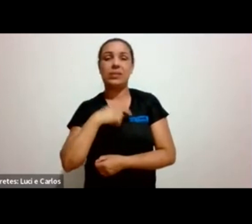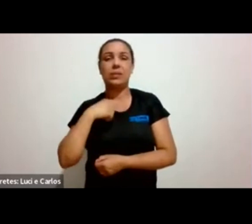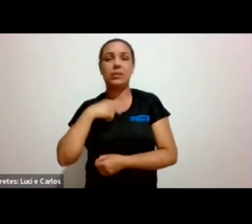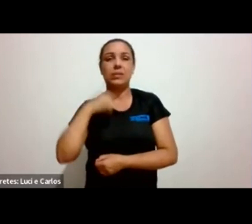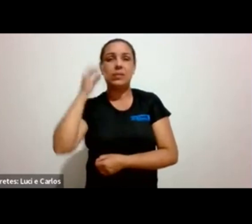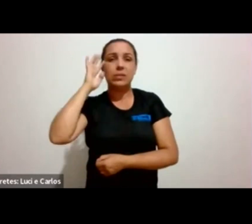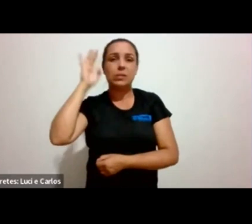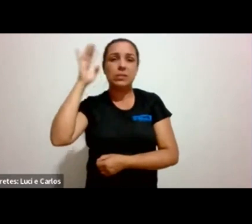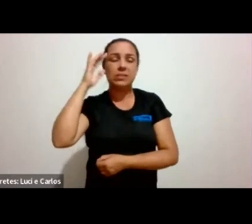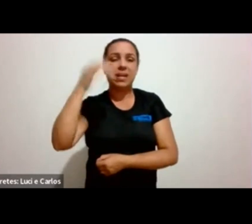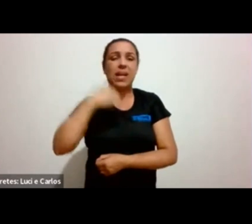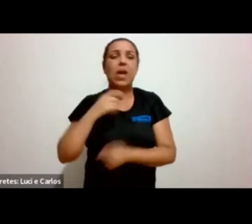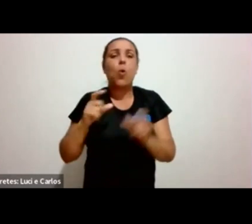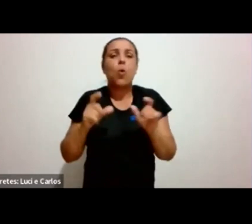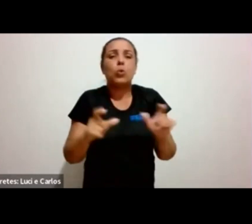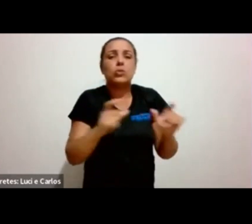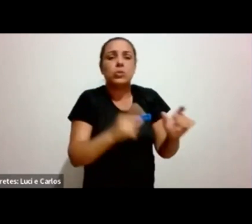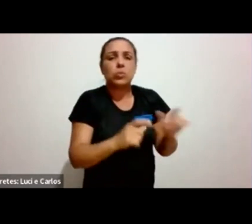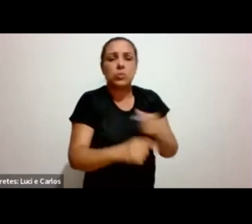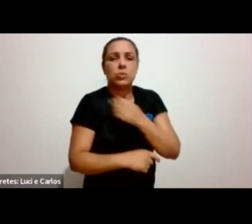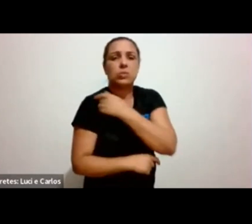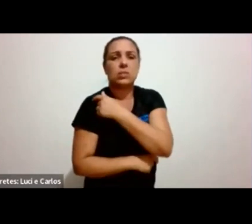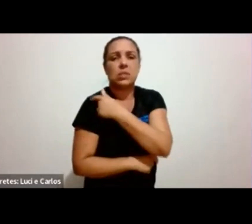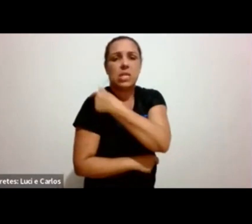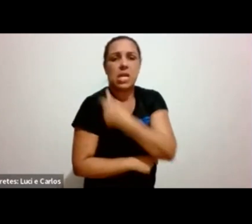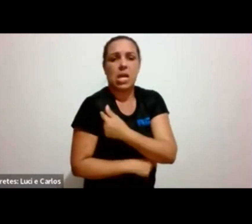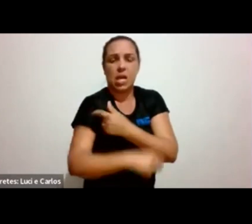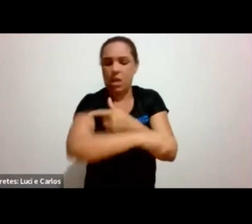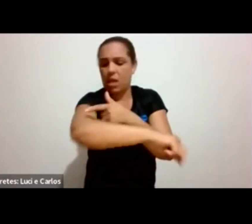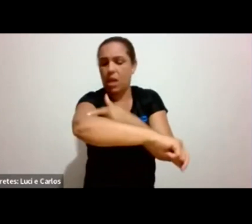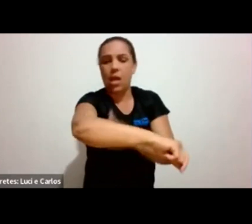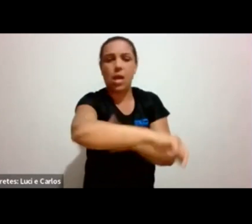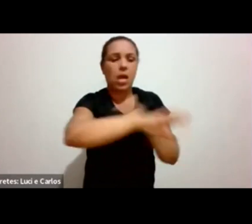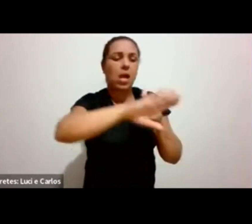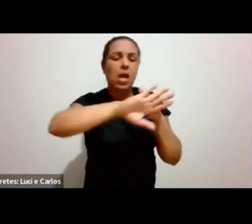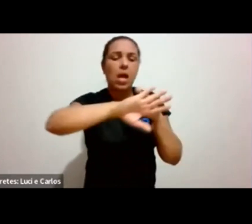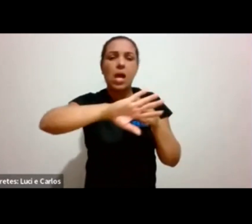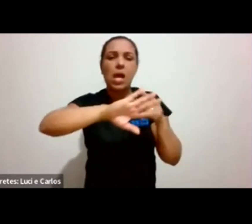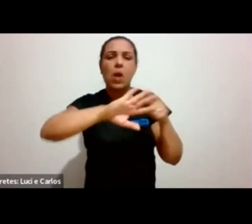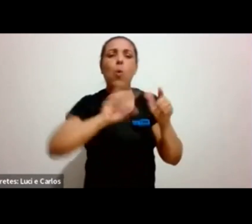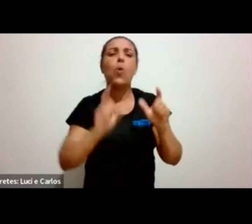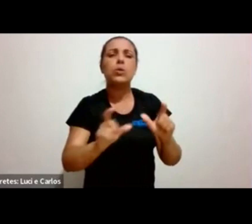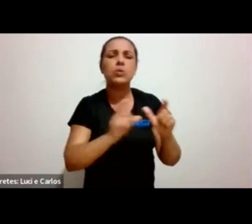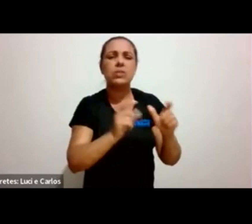é no músculo, é nas articulações, é nos ossos.